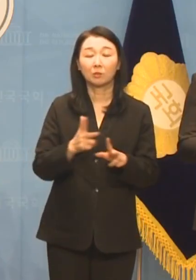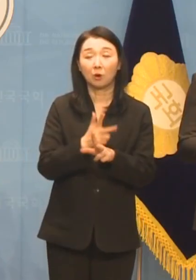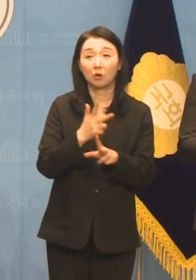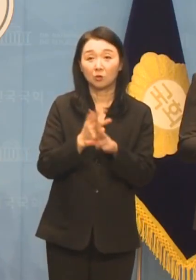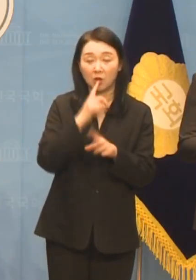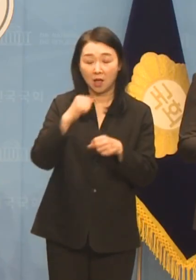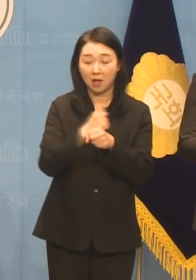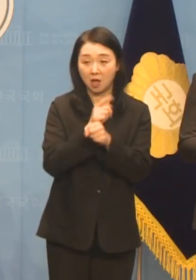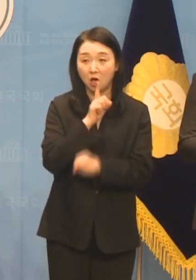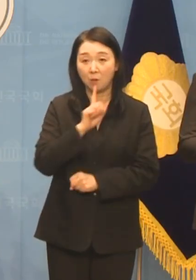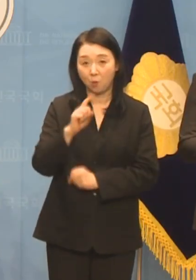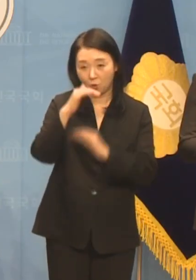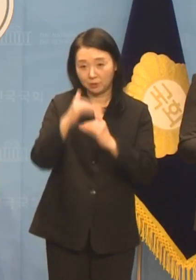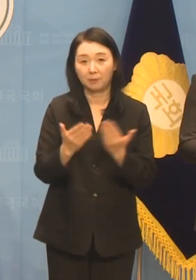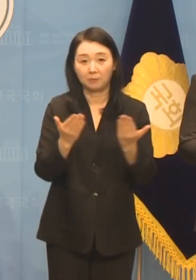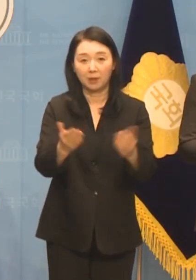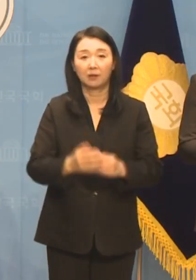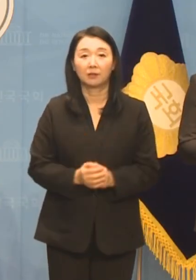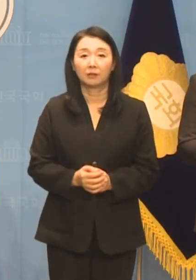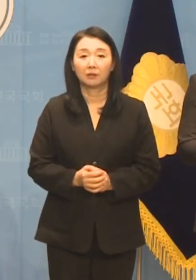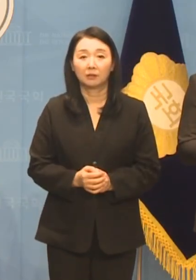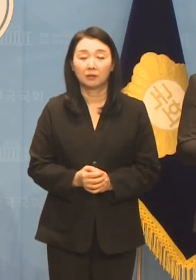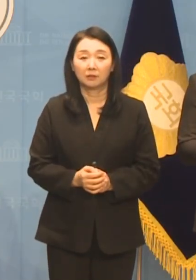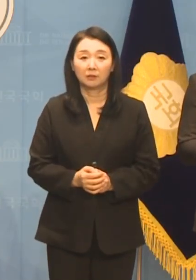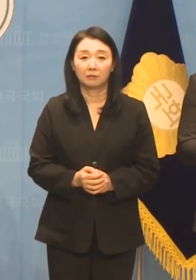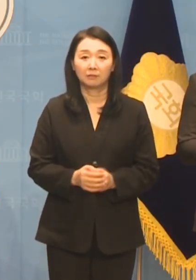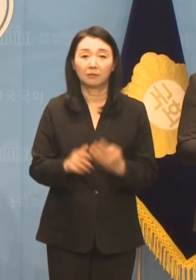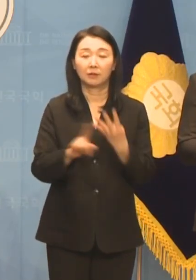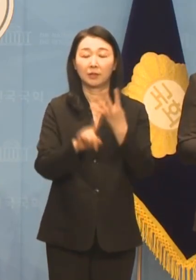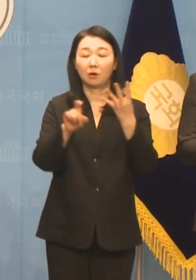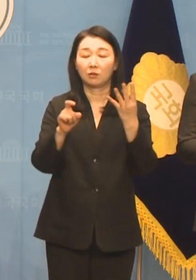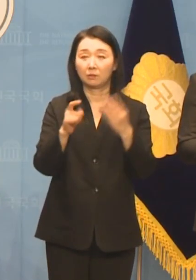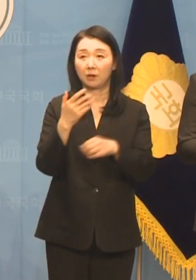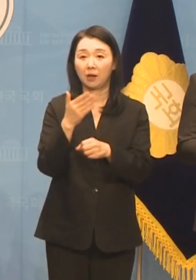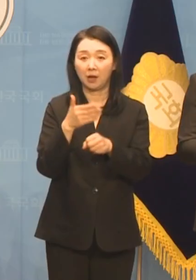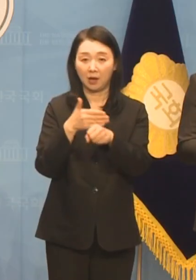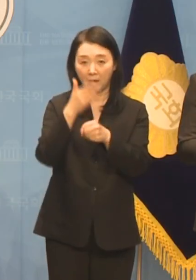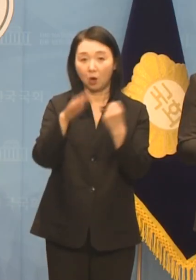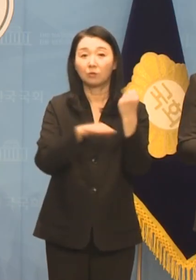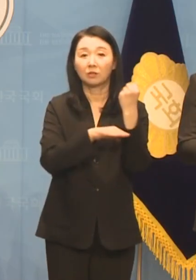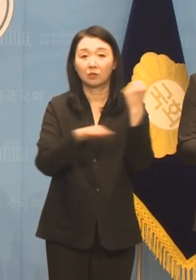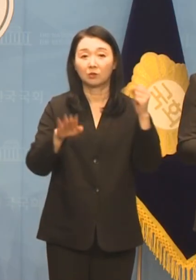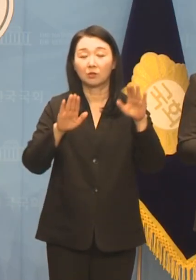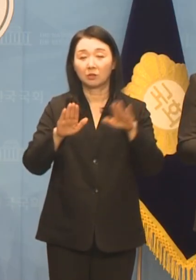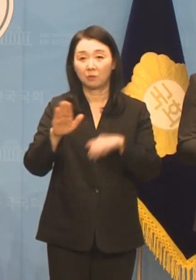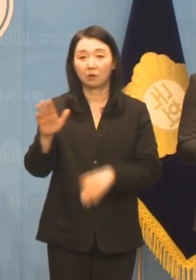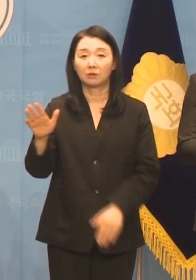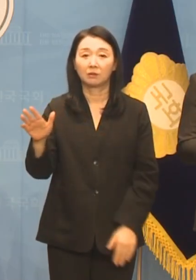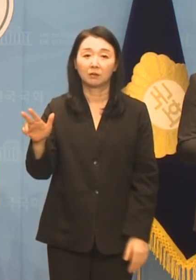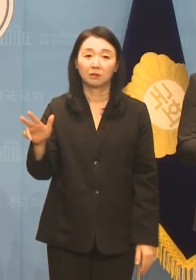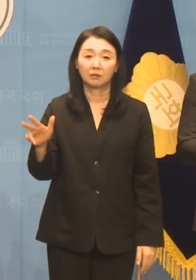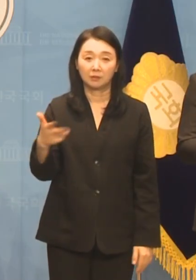민주파출소 제보 현황 먼저 보고드립니다. 4월 11일 9시 기준 이번 주